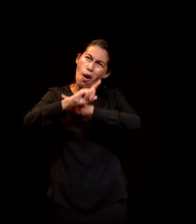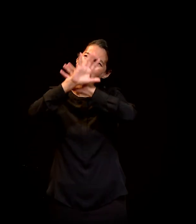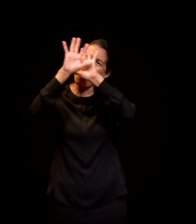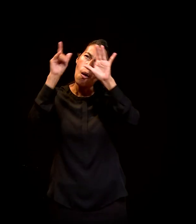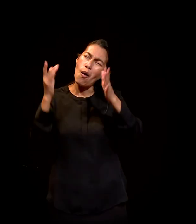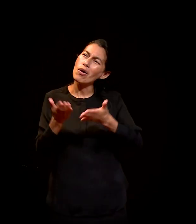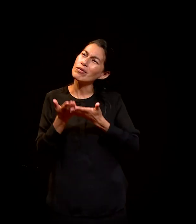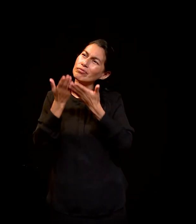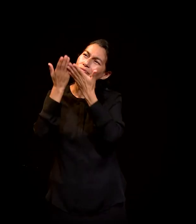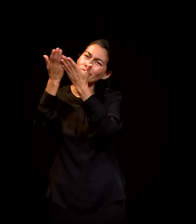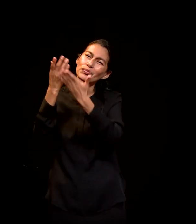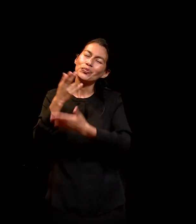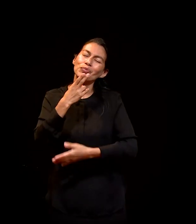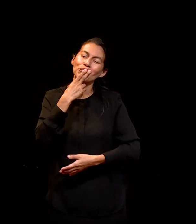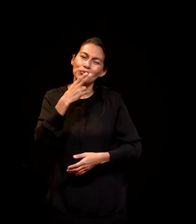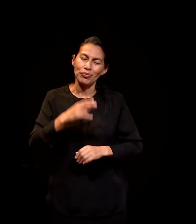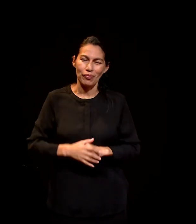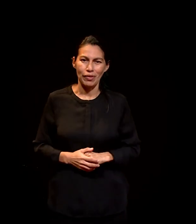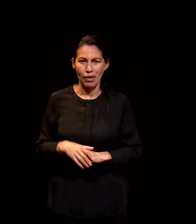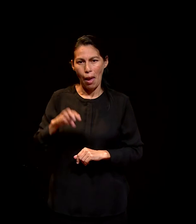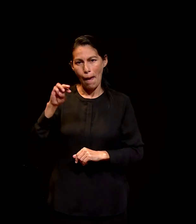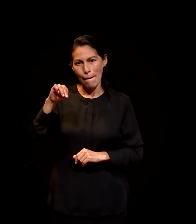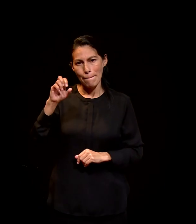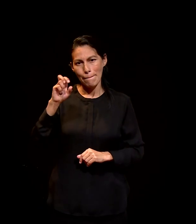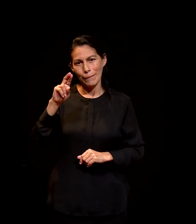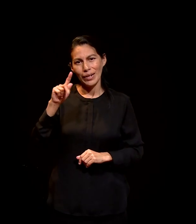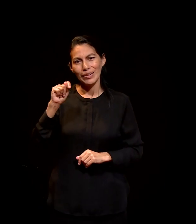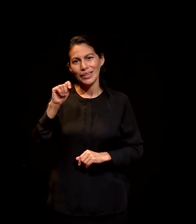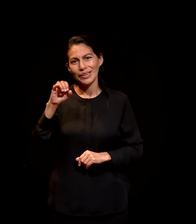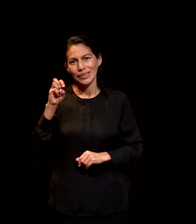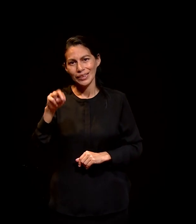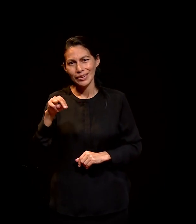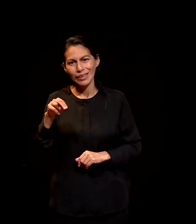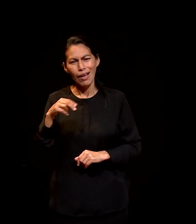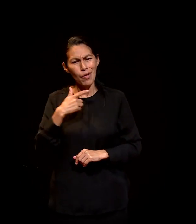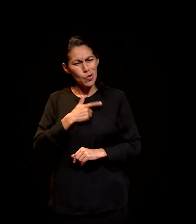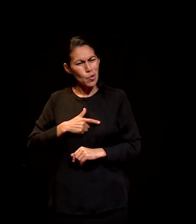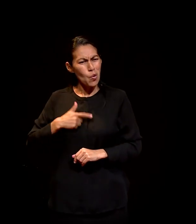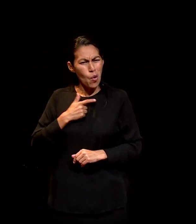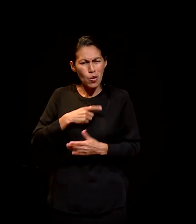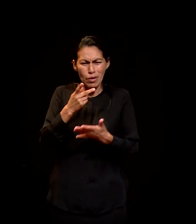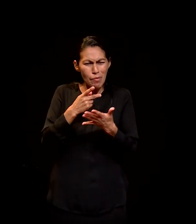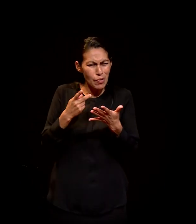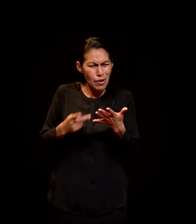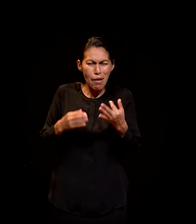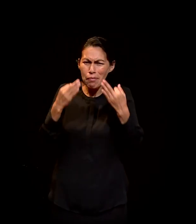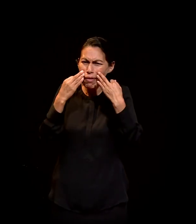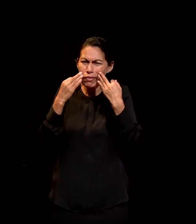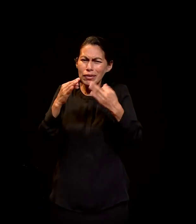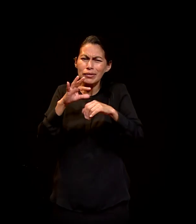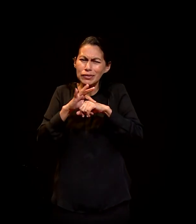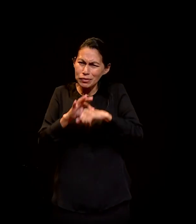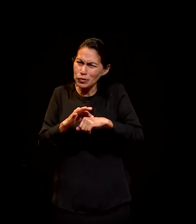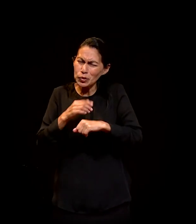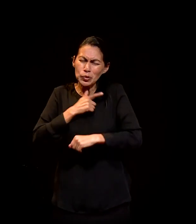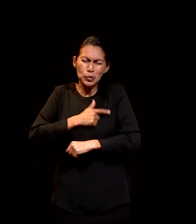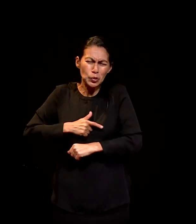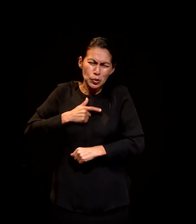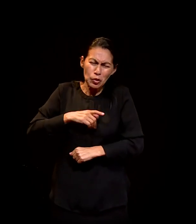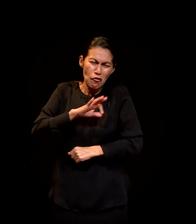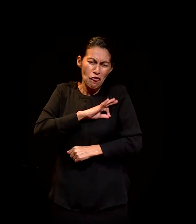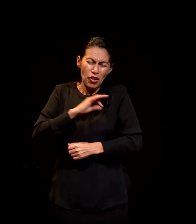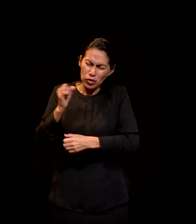de la torre nos gusta mucho esta fortaleza más lejos memoria